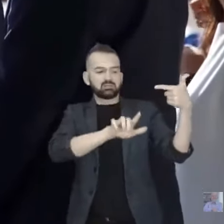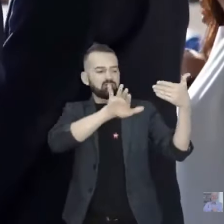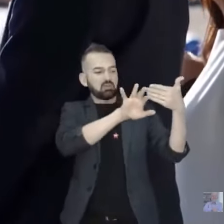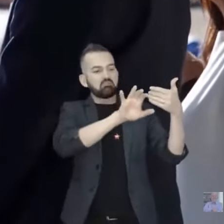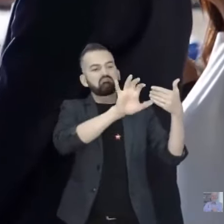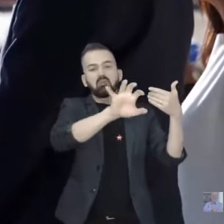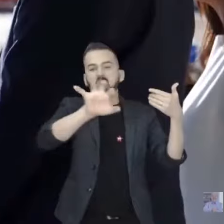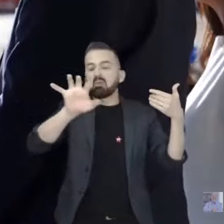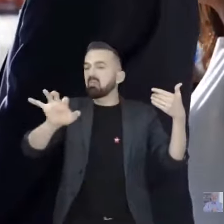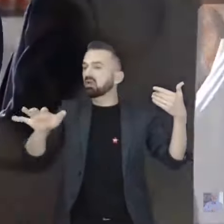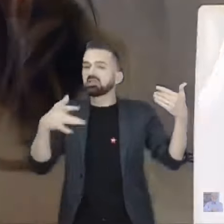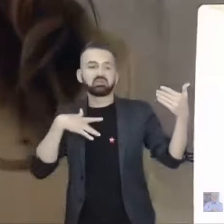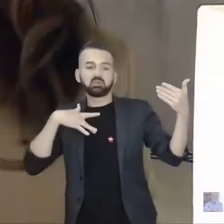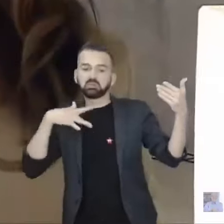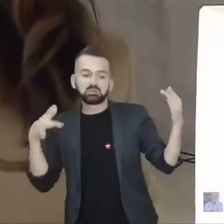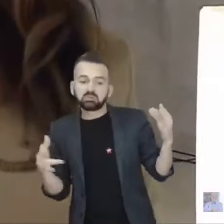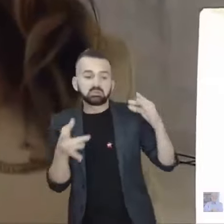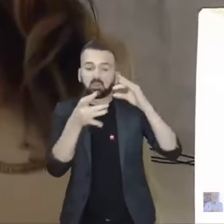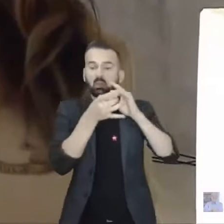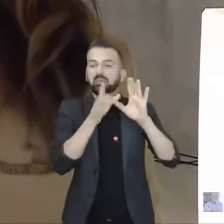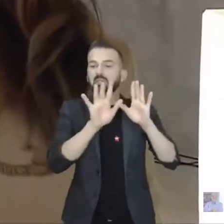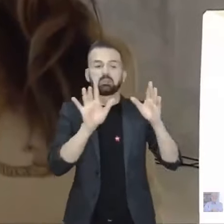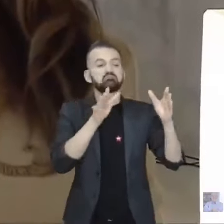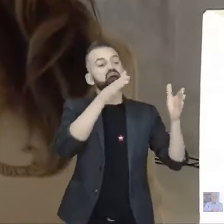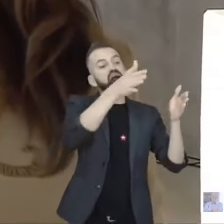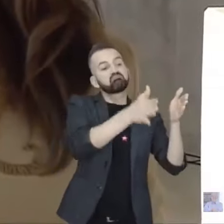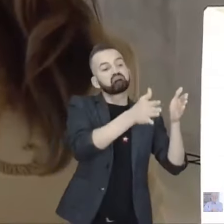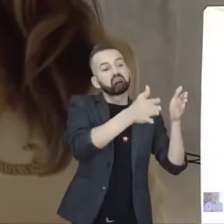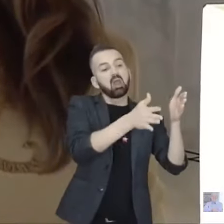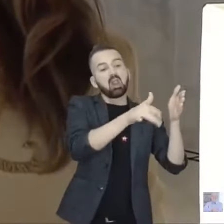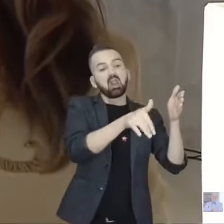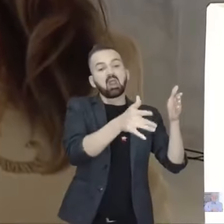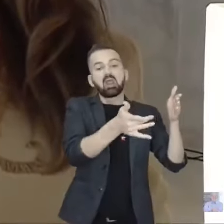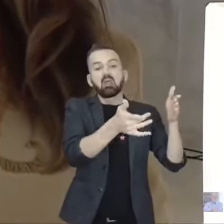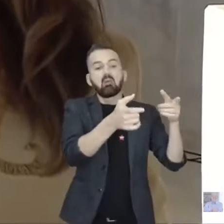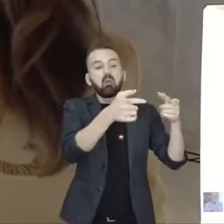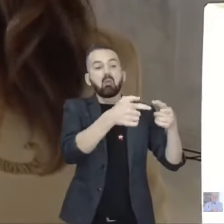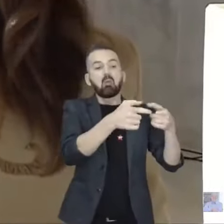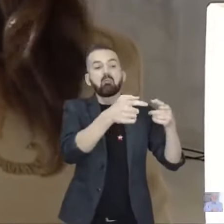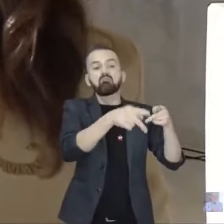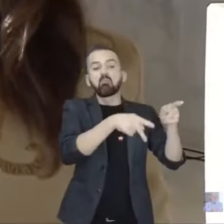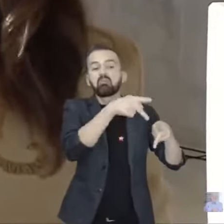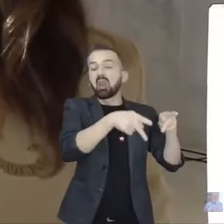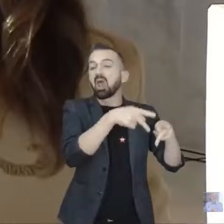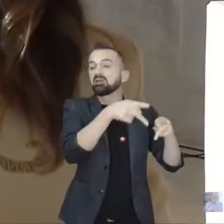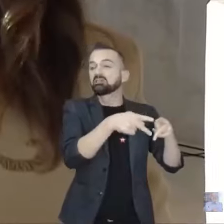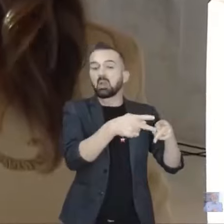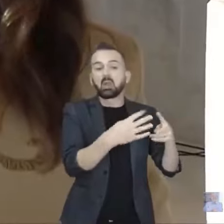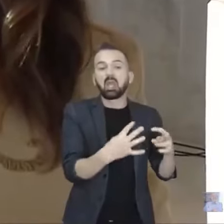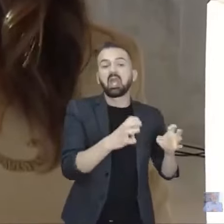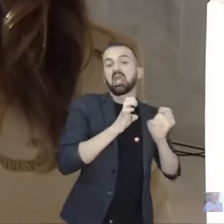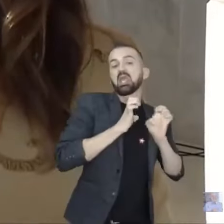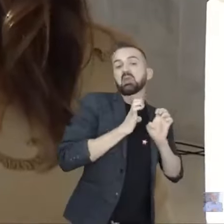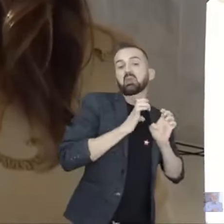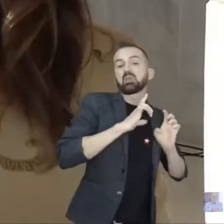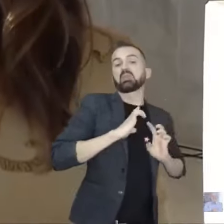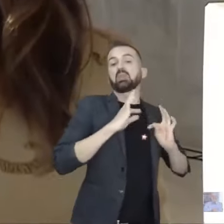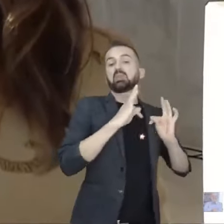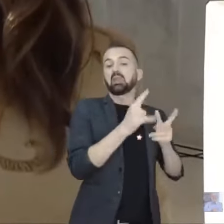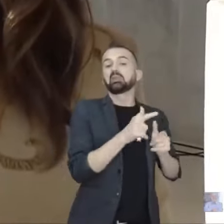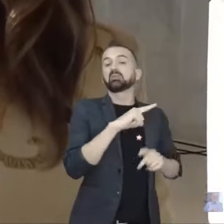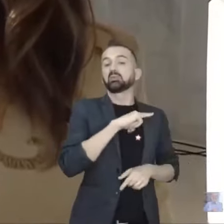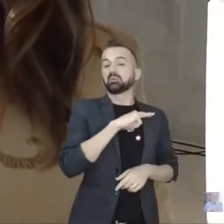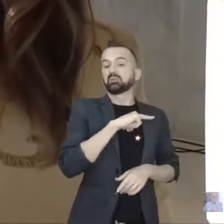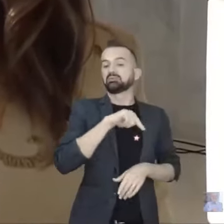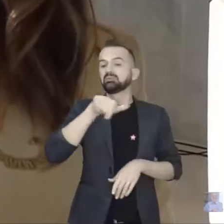reconhece. De um lado, uma pequena parcela da população que tudo tem. Do outro lado, uma multidão